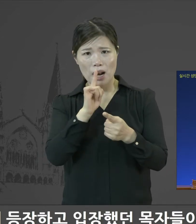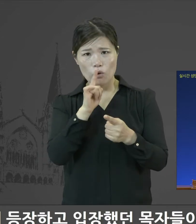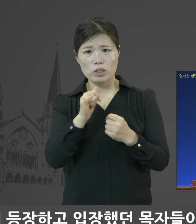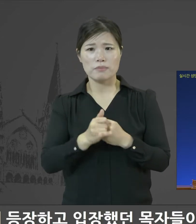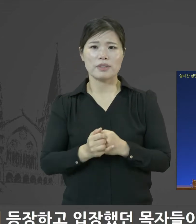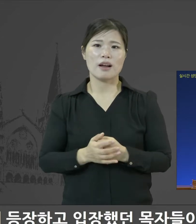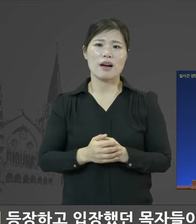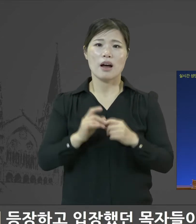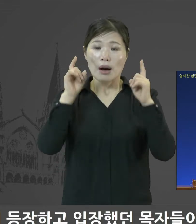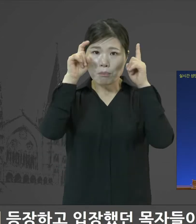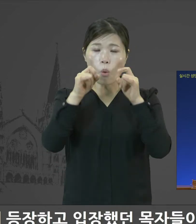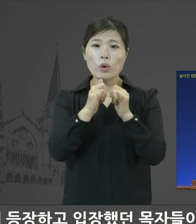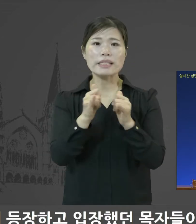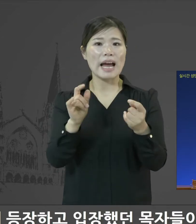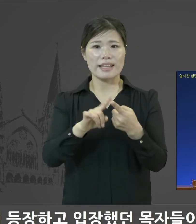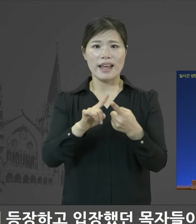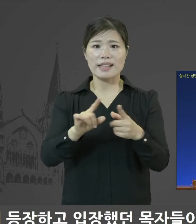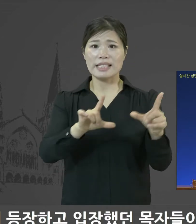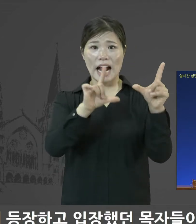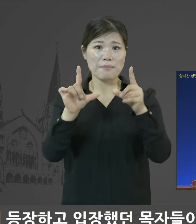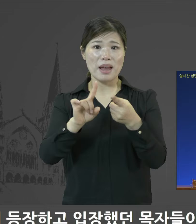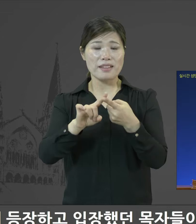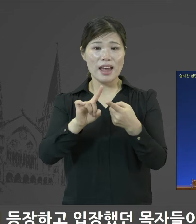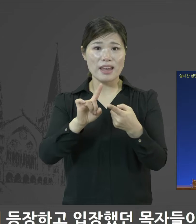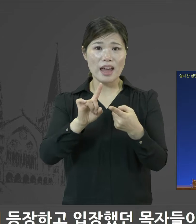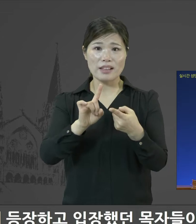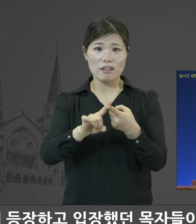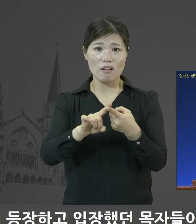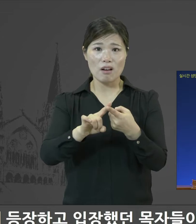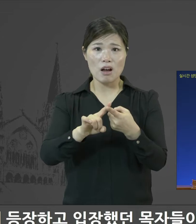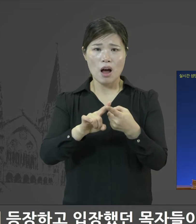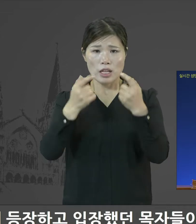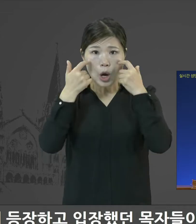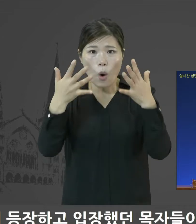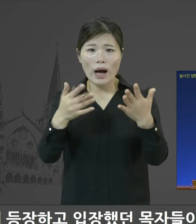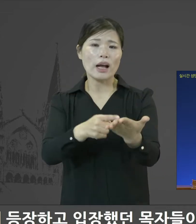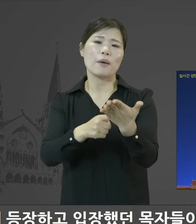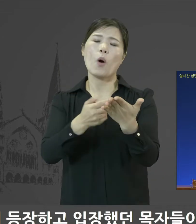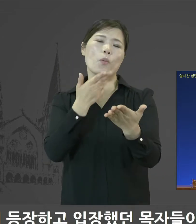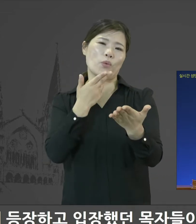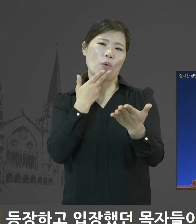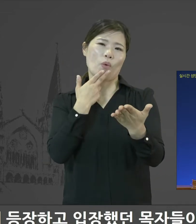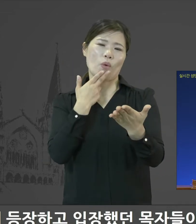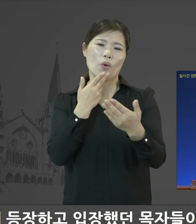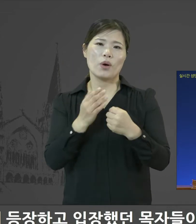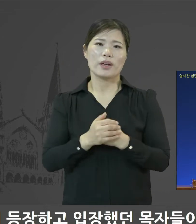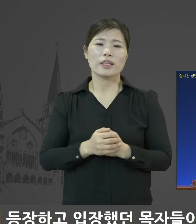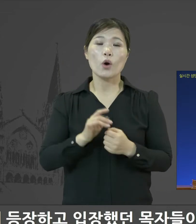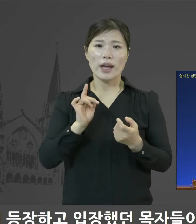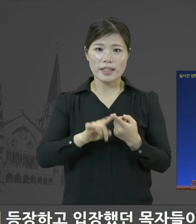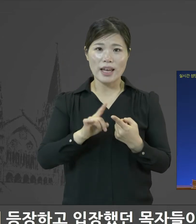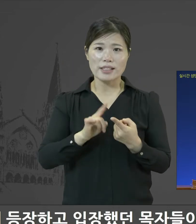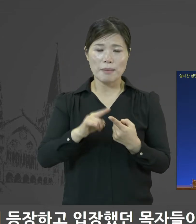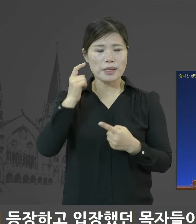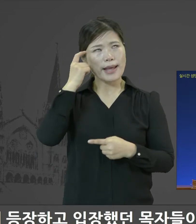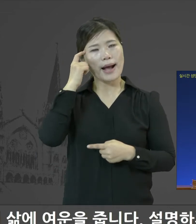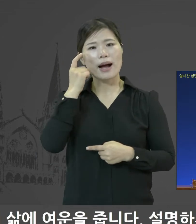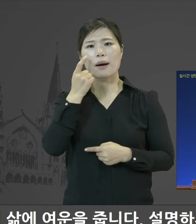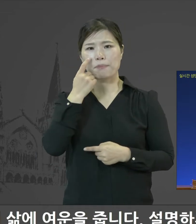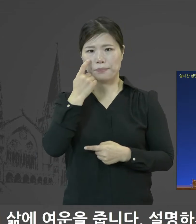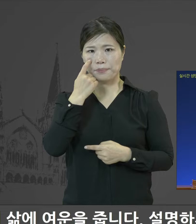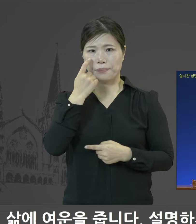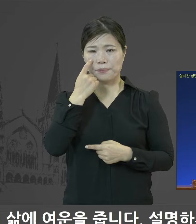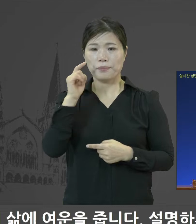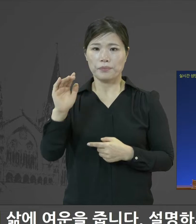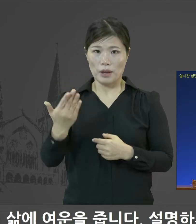어떻게 되었다고 설명해 주지 않고 여운을 남기고 있는데, 오늘 말씀은 이 여운을 추적해 보는